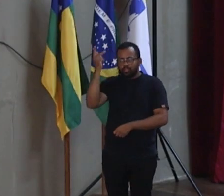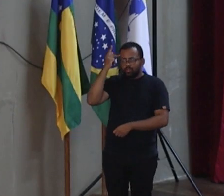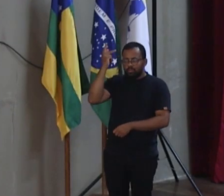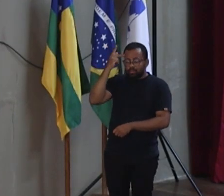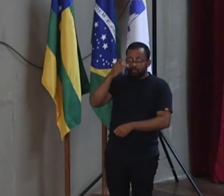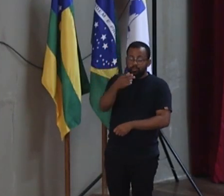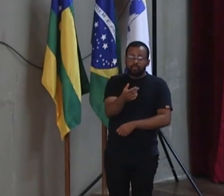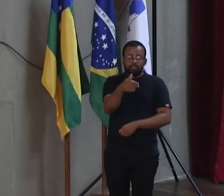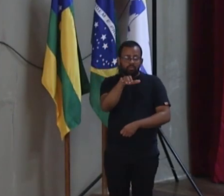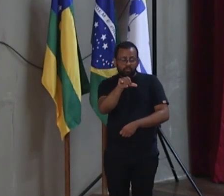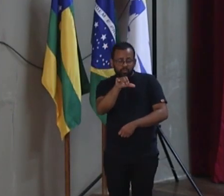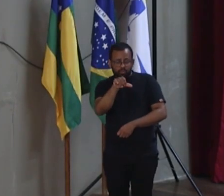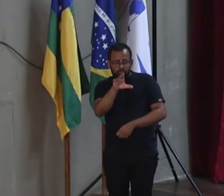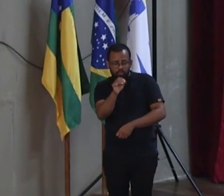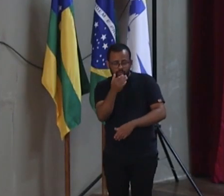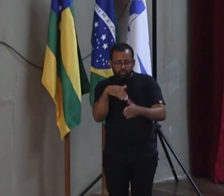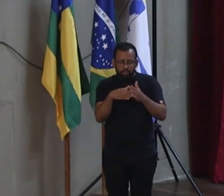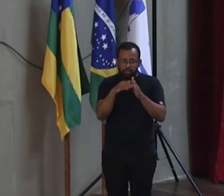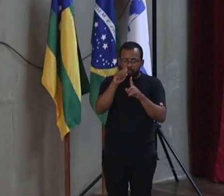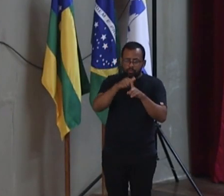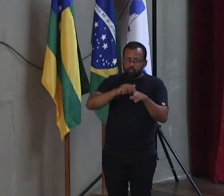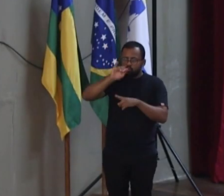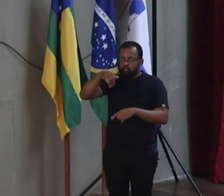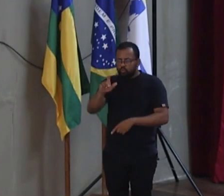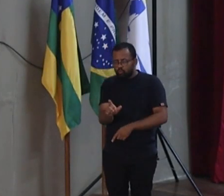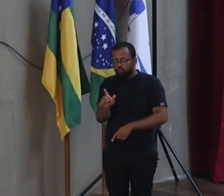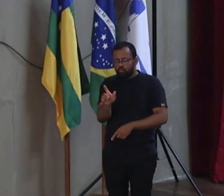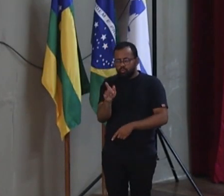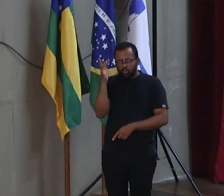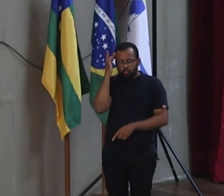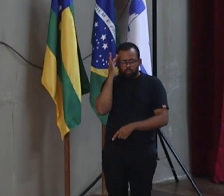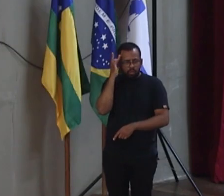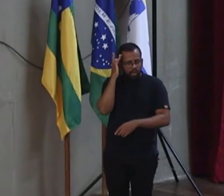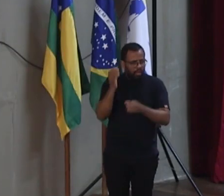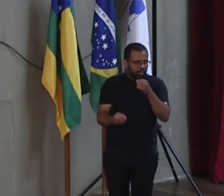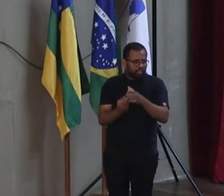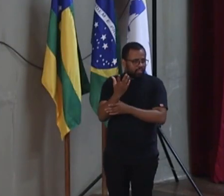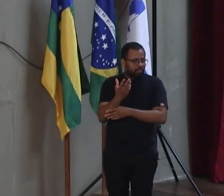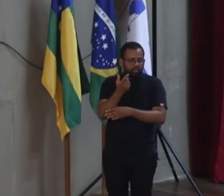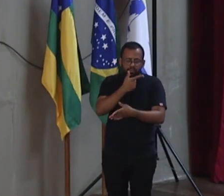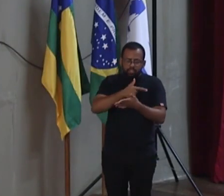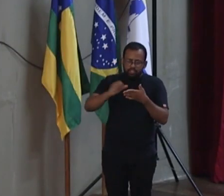aí, em 1990, e em junho, é a criação da LAB.